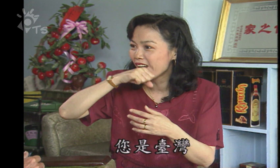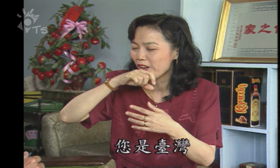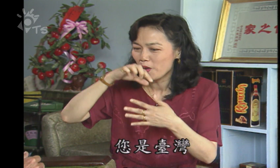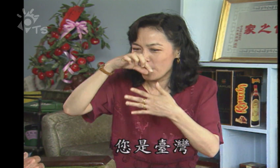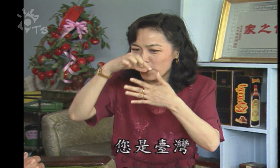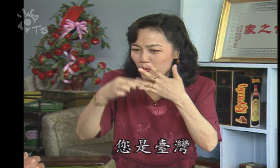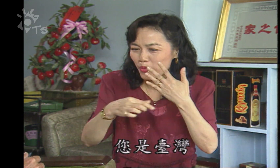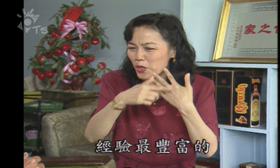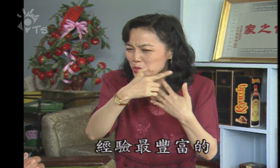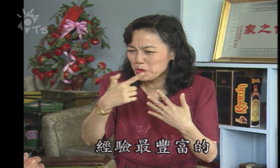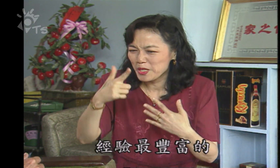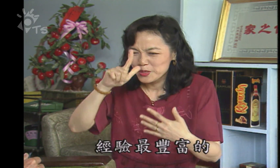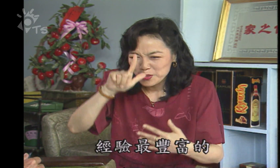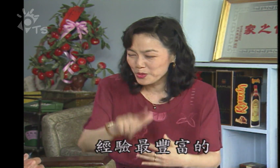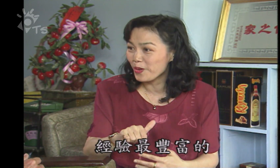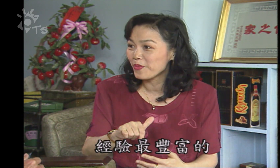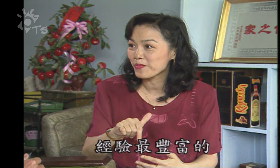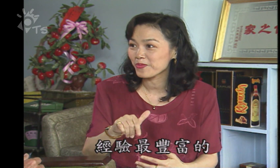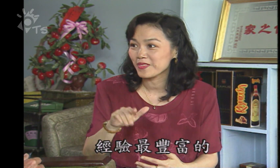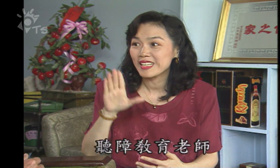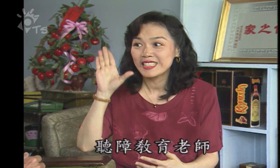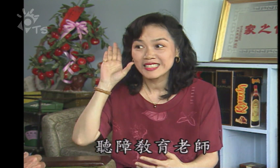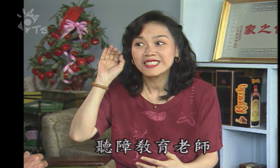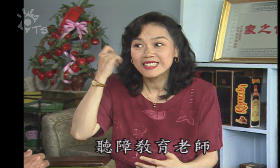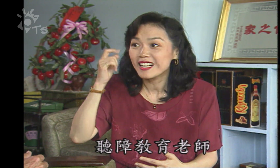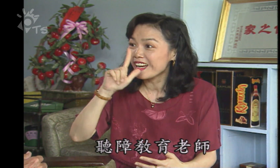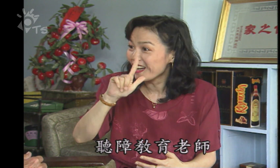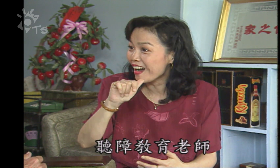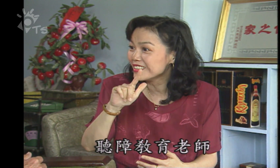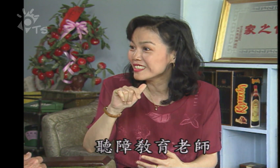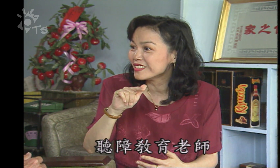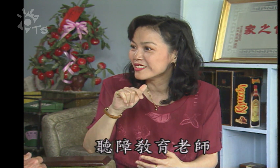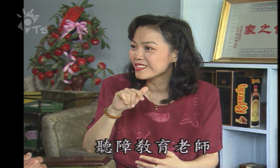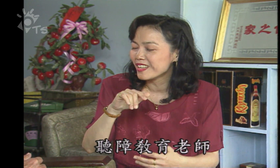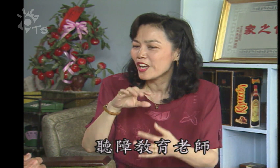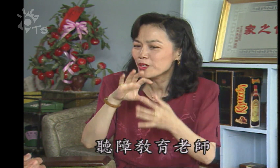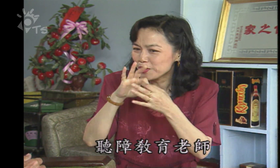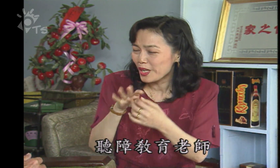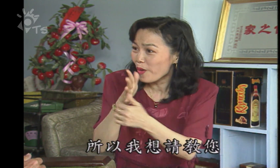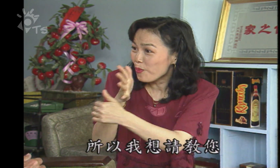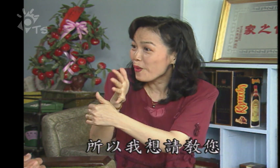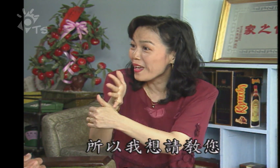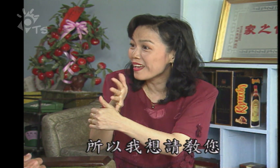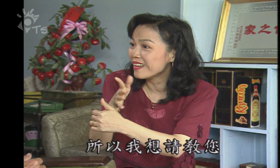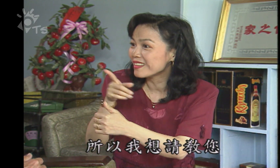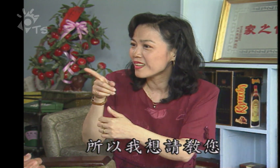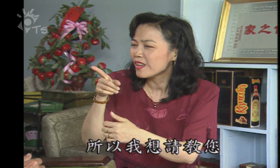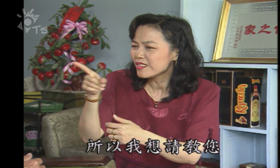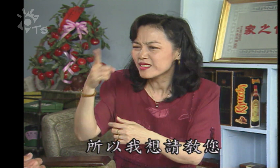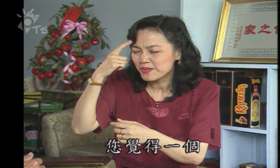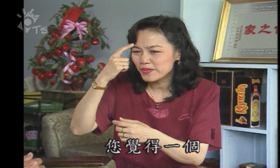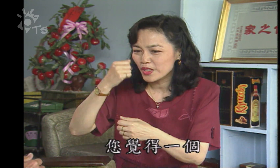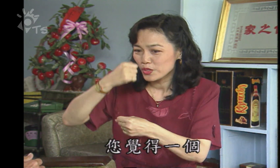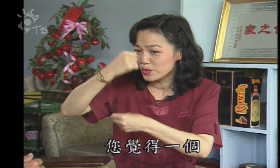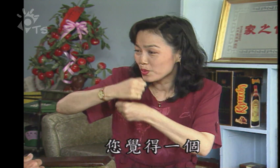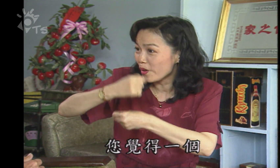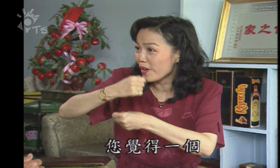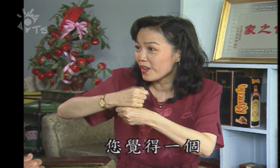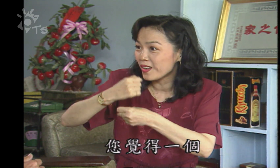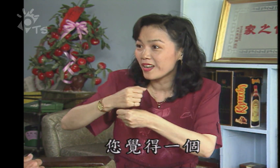台湾经验最丰富的听障教育老师了，所以我想请教您， 是 您觉得一个听